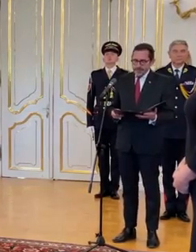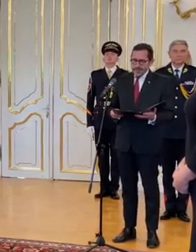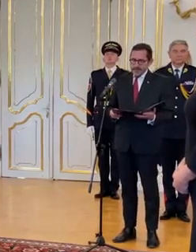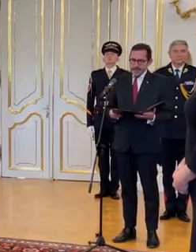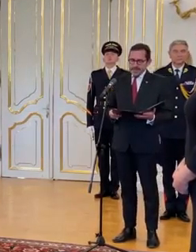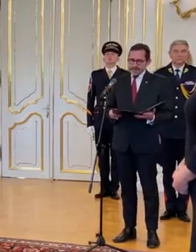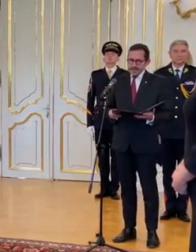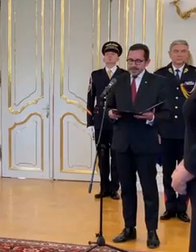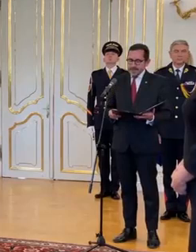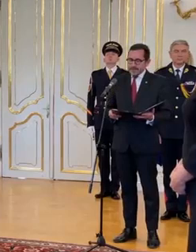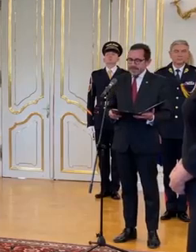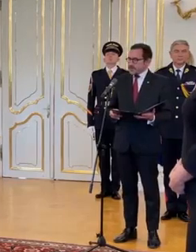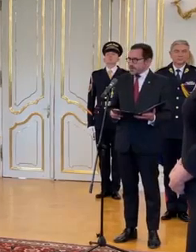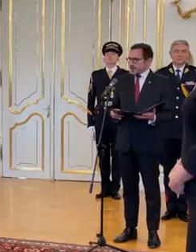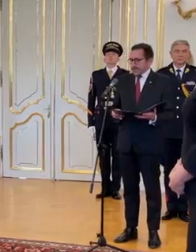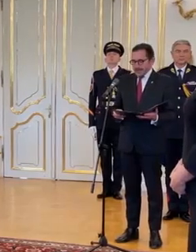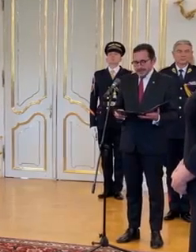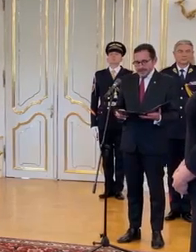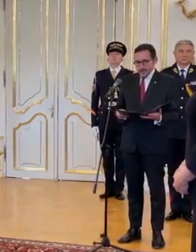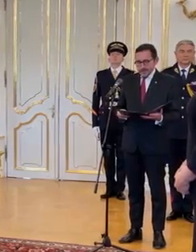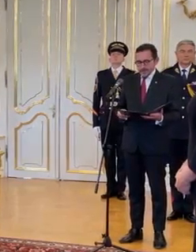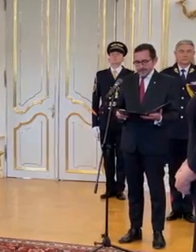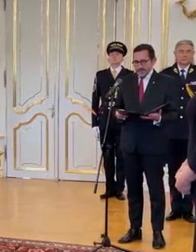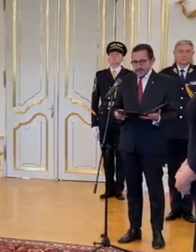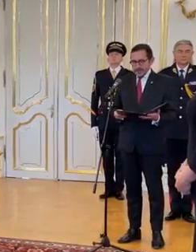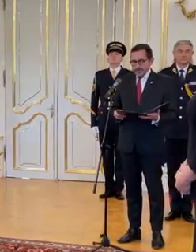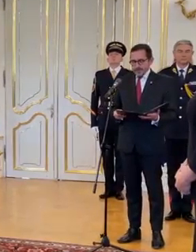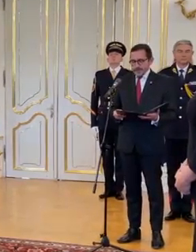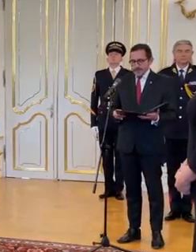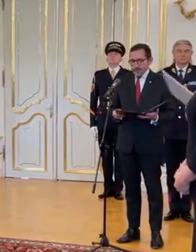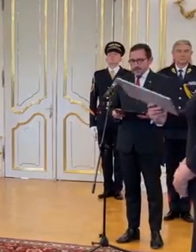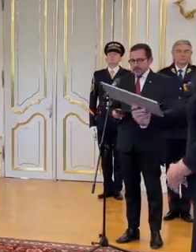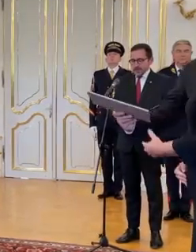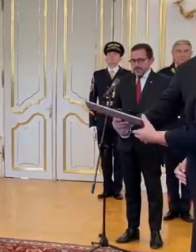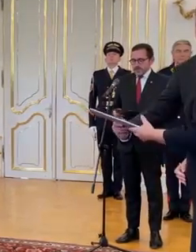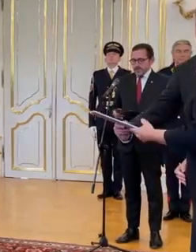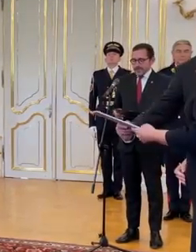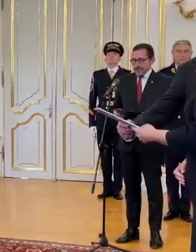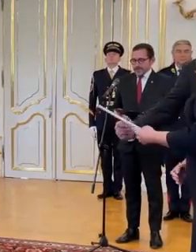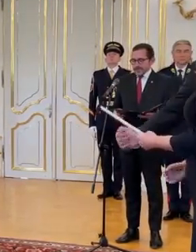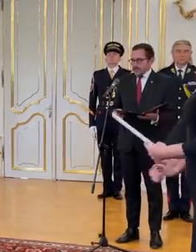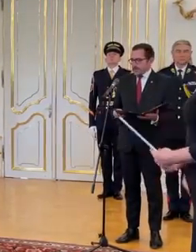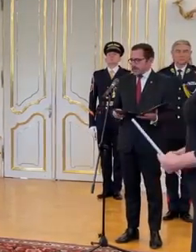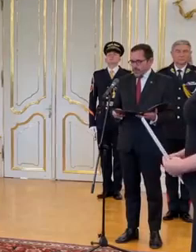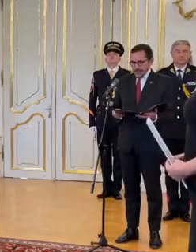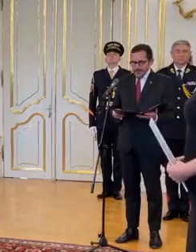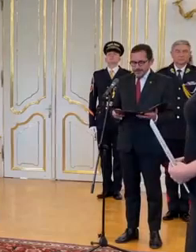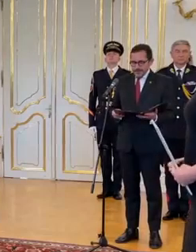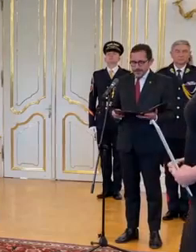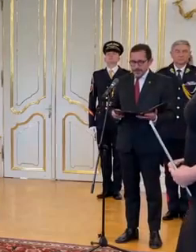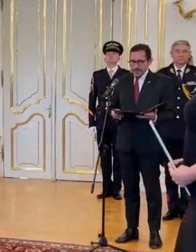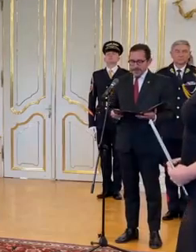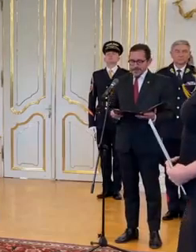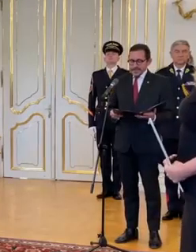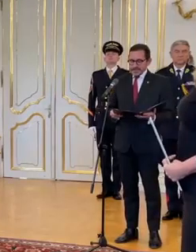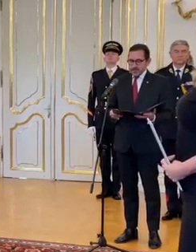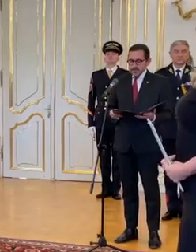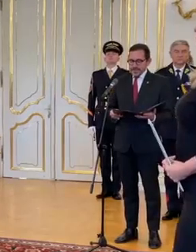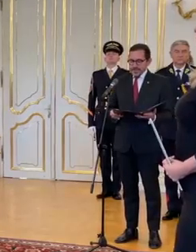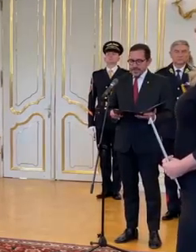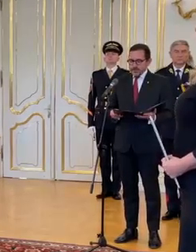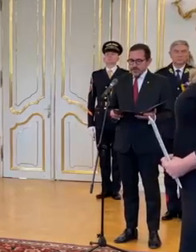Prosím pána Viliama Karasa, aby predstúpil pred prezidentku Slovenskej republiky, zloženie sľubu vyjadril slovom sľubujem,